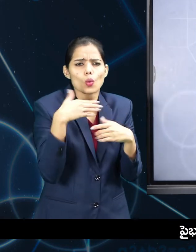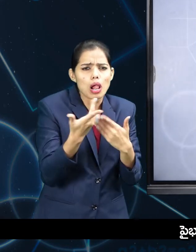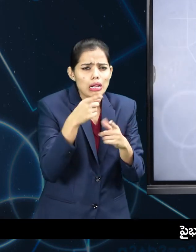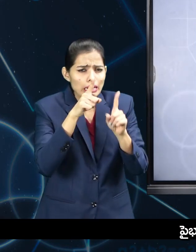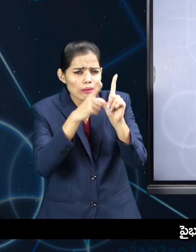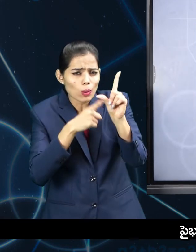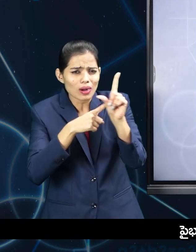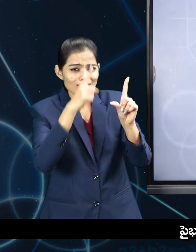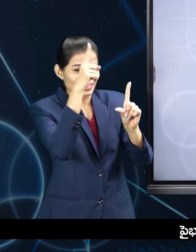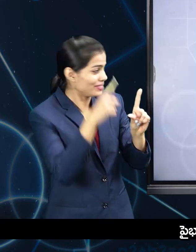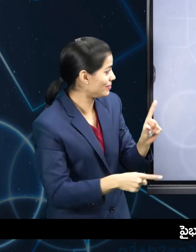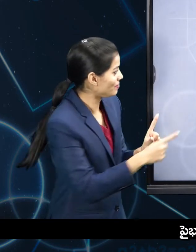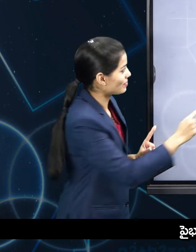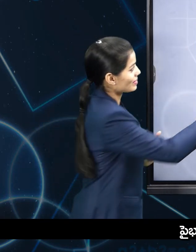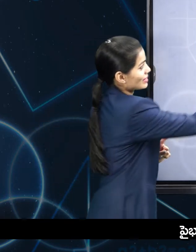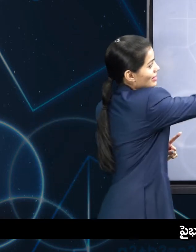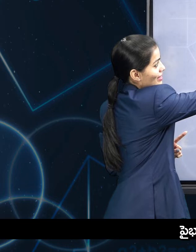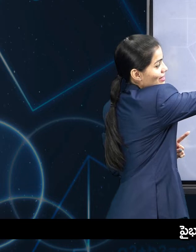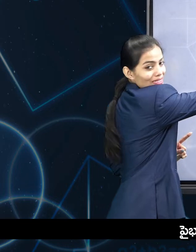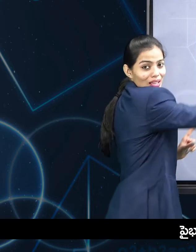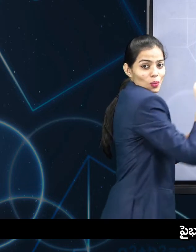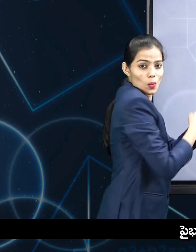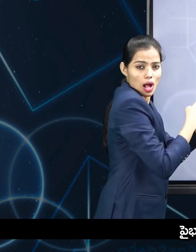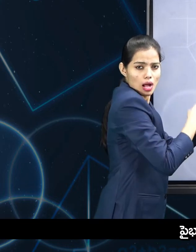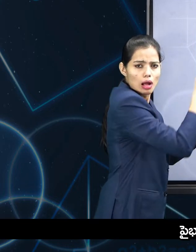దిగువన y అని గుర్తు చేస్తాము.